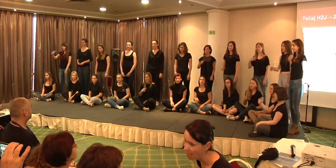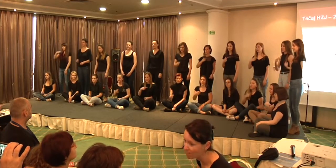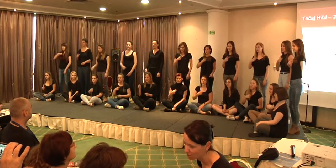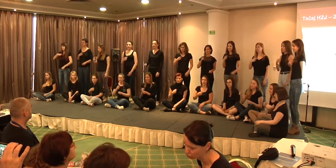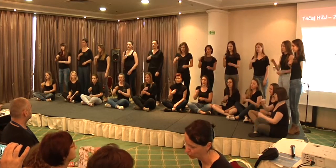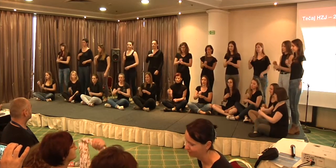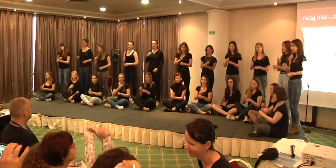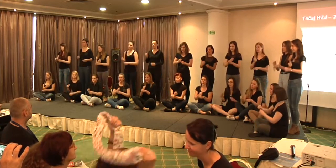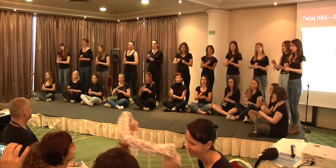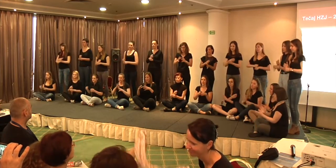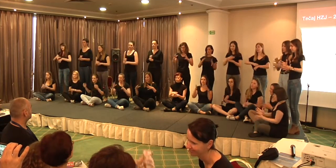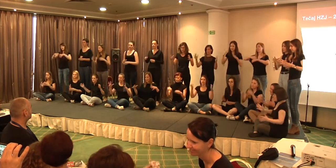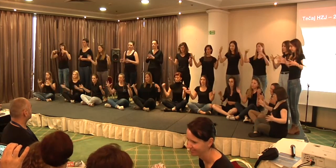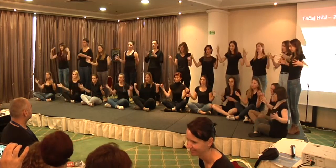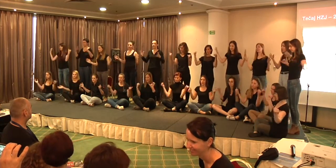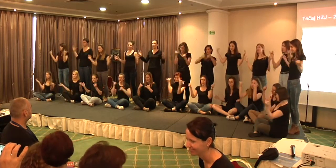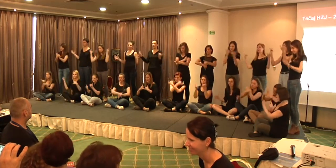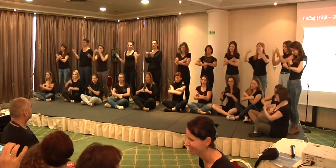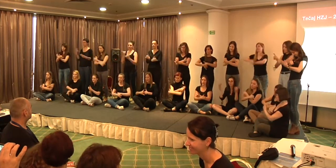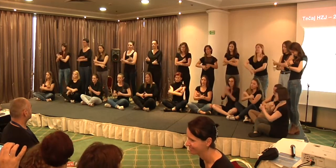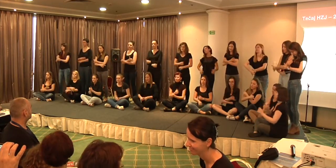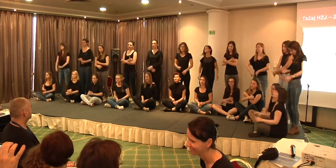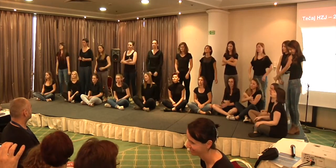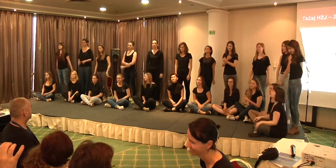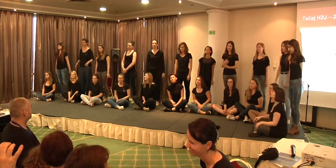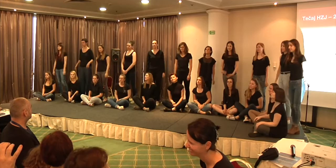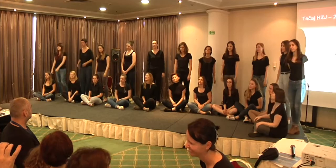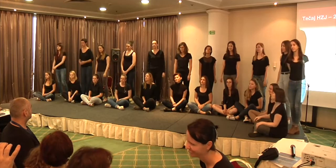Kad budem jako kriv,